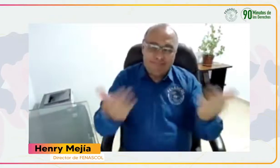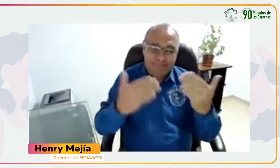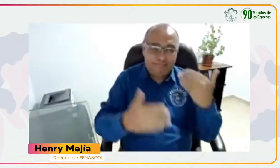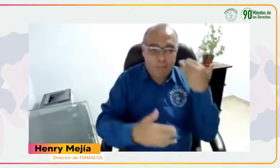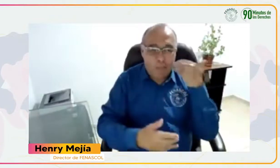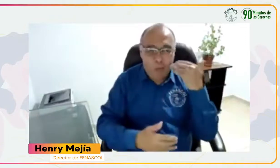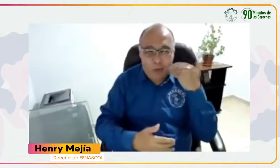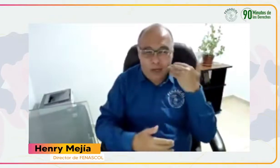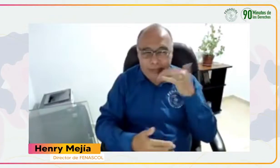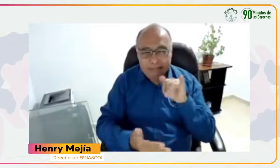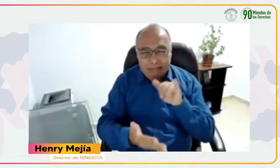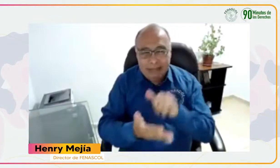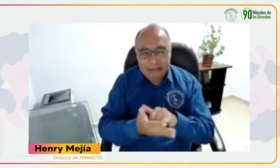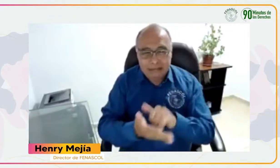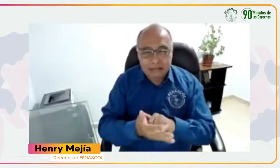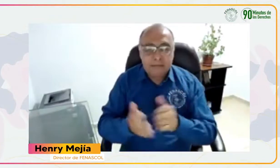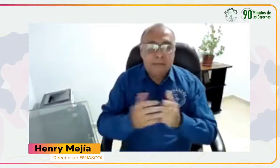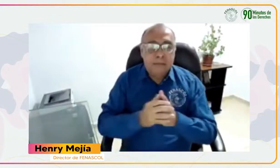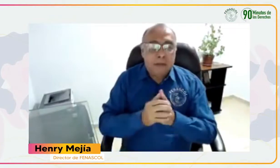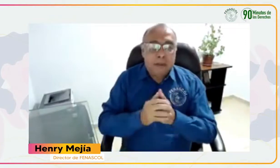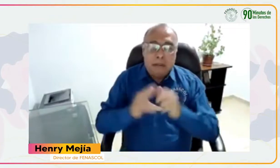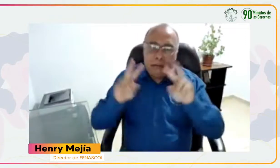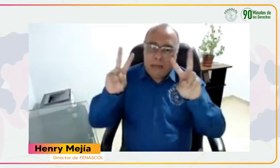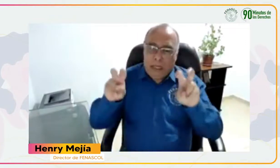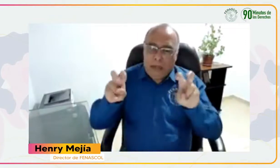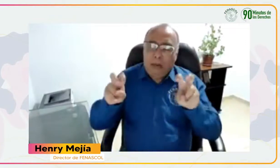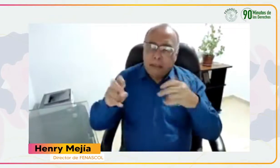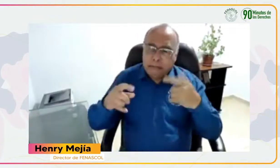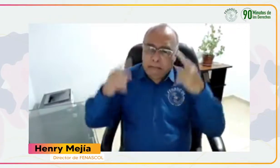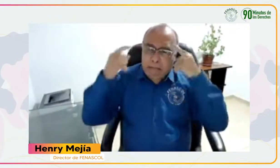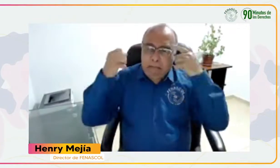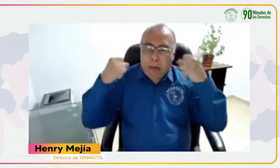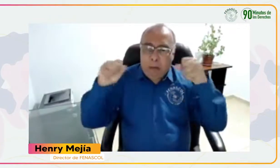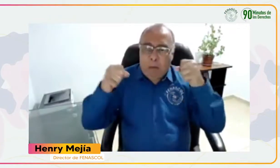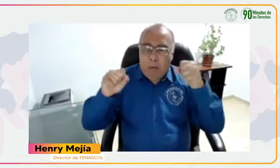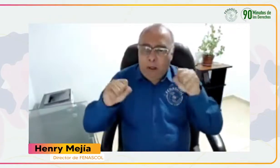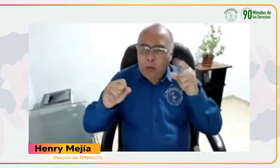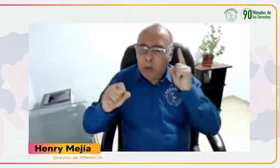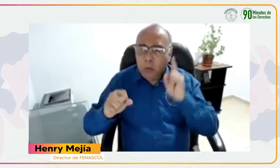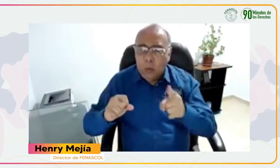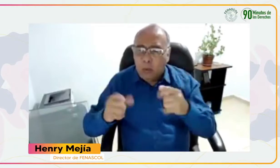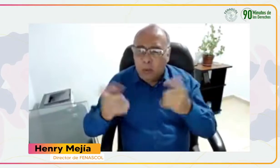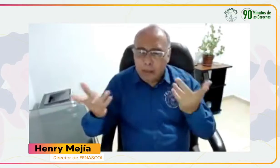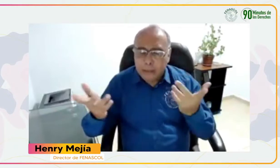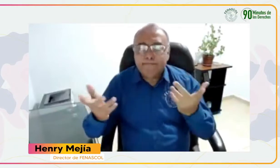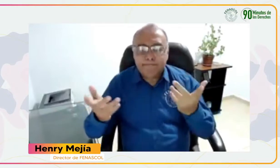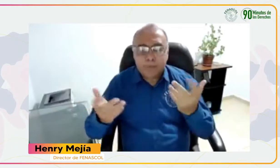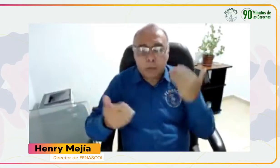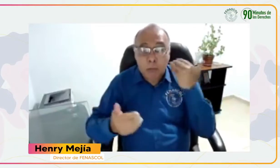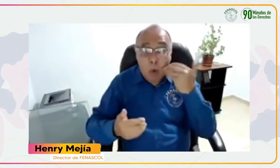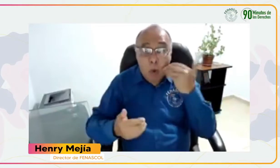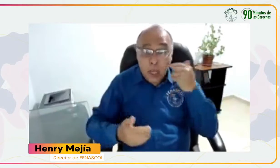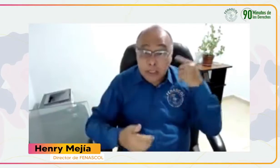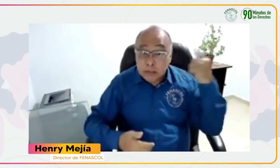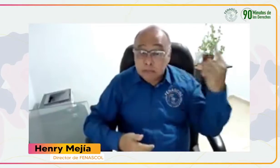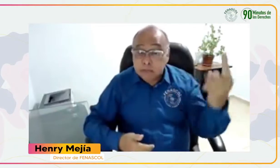construyendo. Entonces, en este día contamos con este espacio de participación de mujeres, como les había mencionado anteriormente, y también es